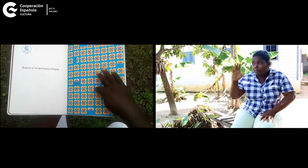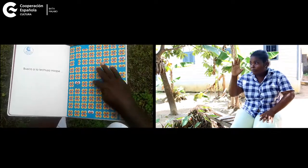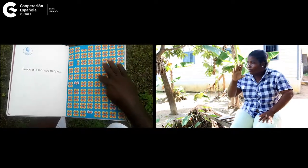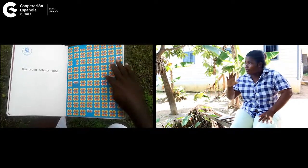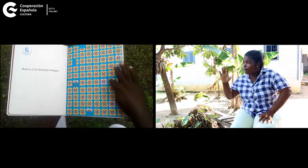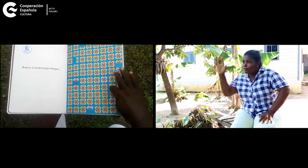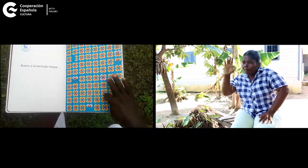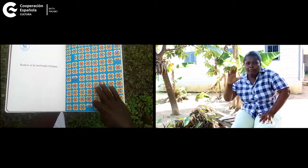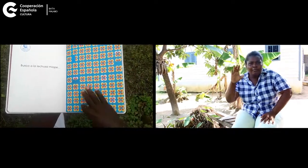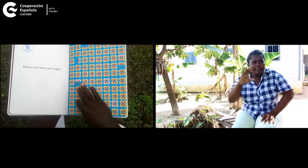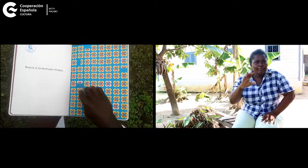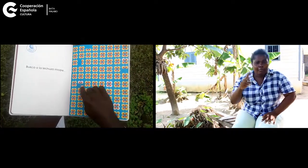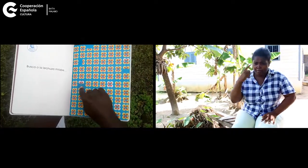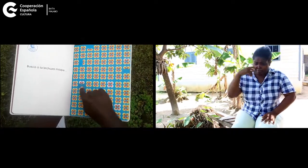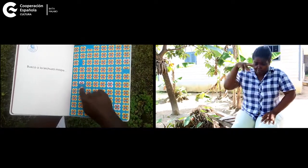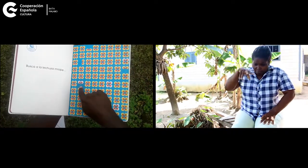Le buscamos y la encontramos aquí.